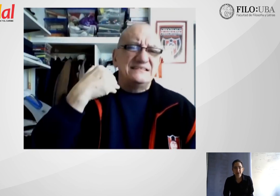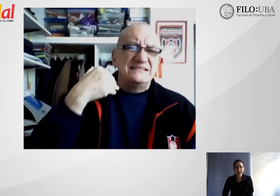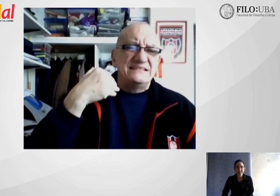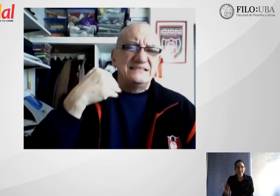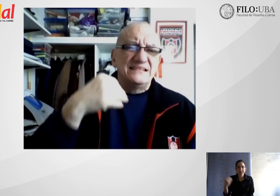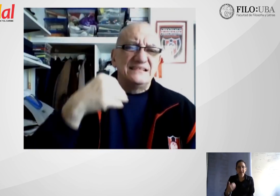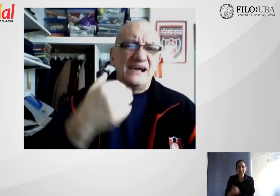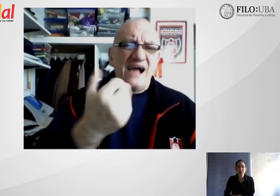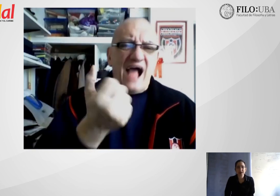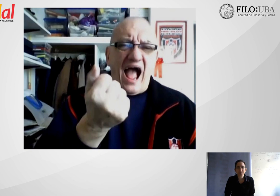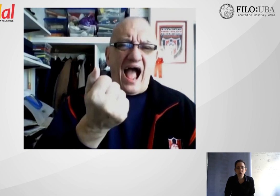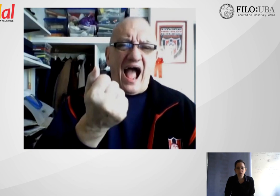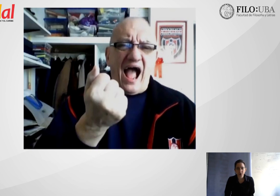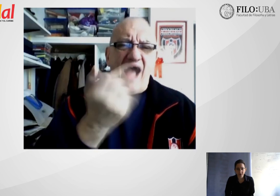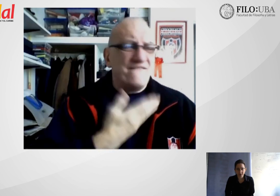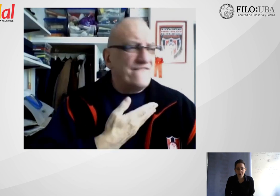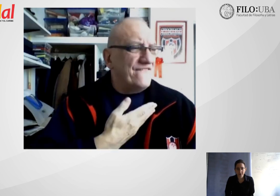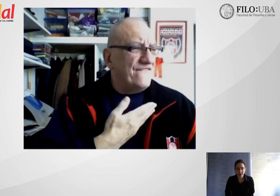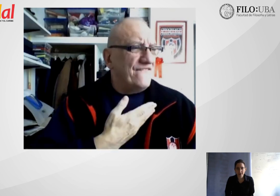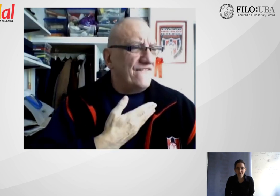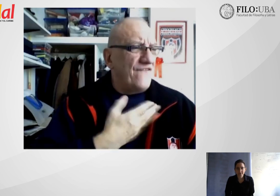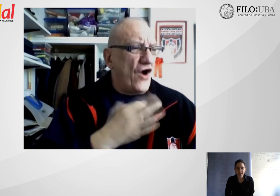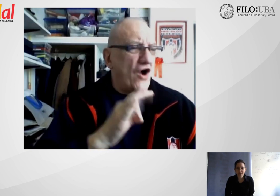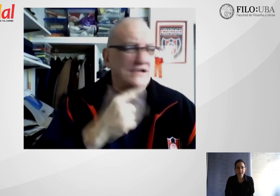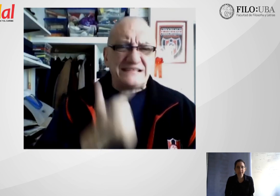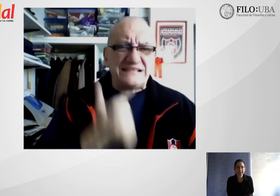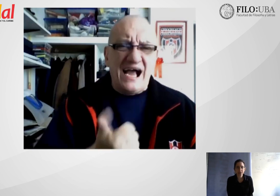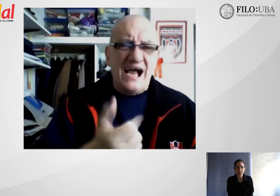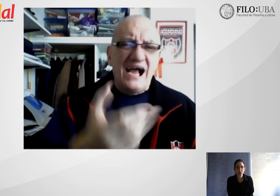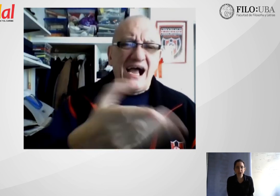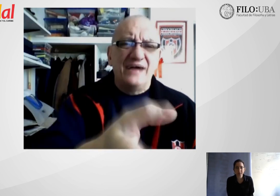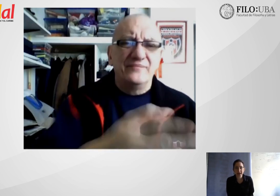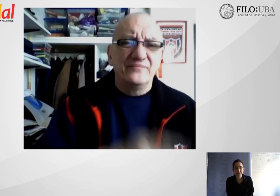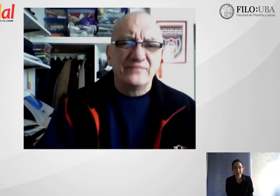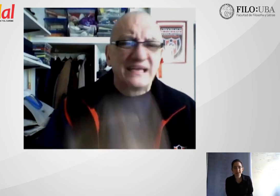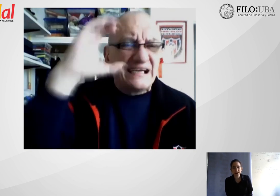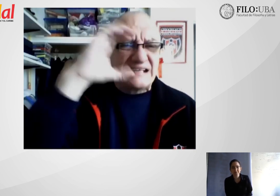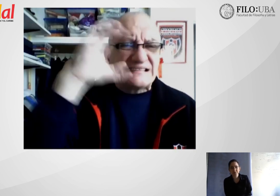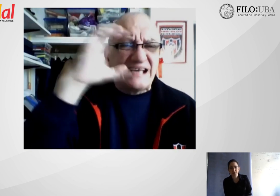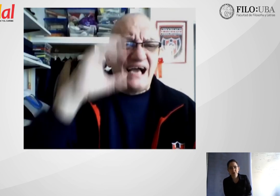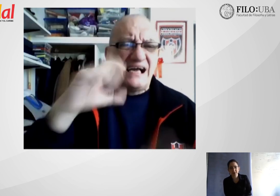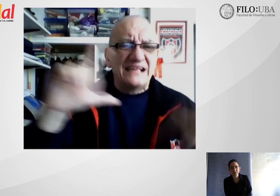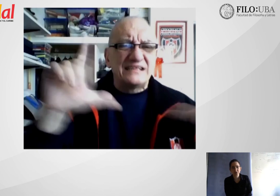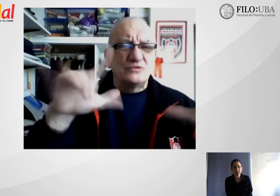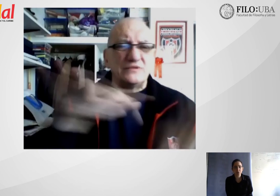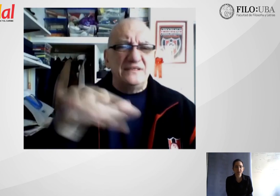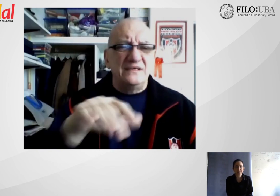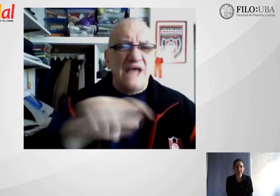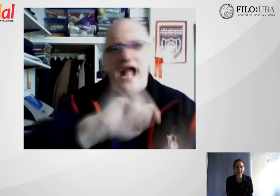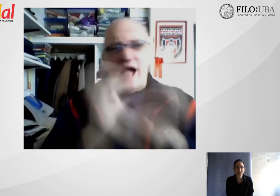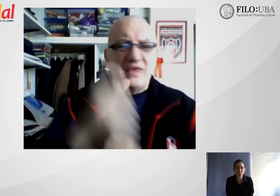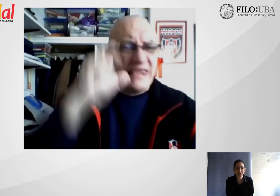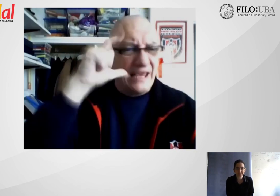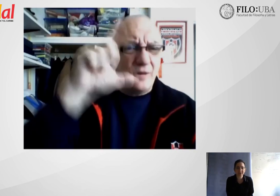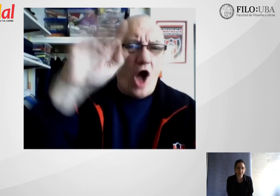hay una ley vieja que es sobre aftosa. Está pensando Finucci las palabras, y es aftosa, no se acuerda